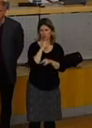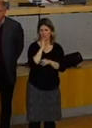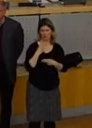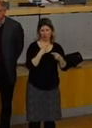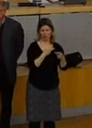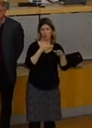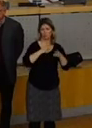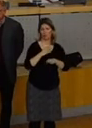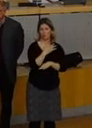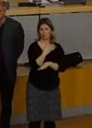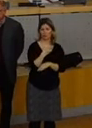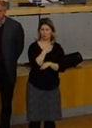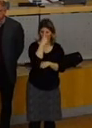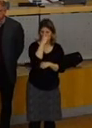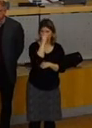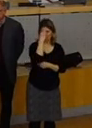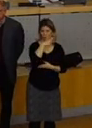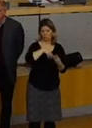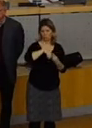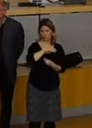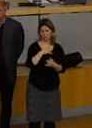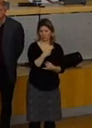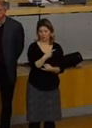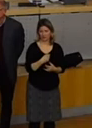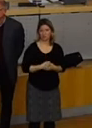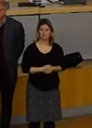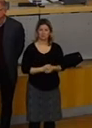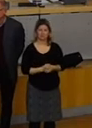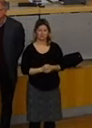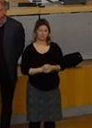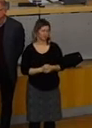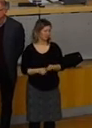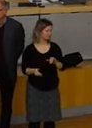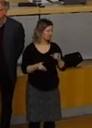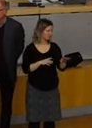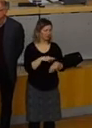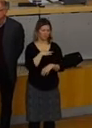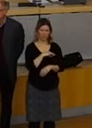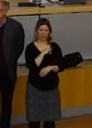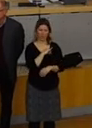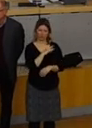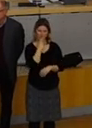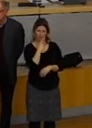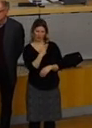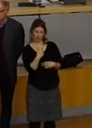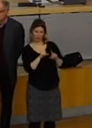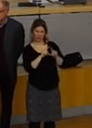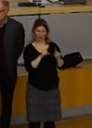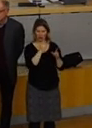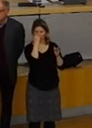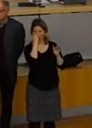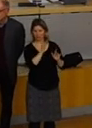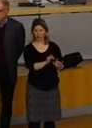umzugehen für mich war auch interessant wie das dann mit der anerkennung verschiedener